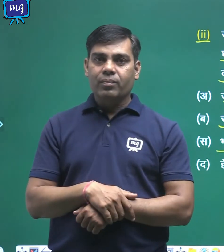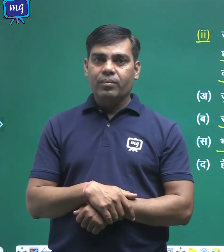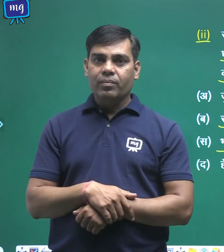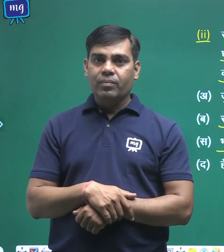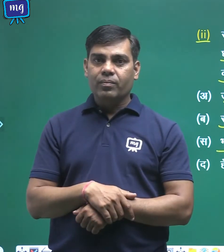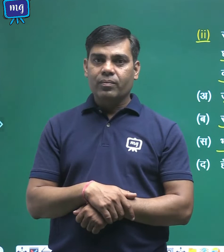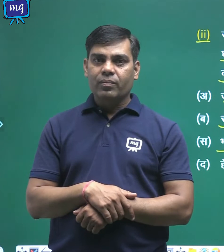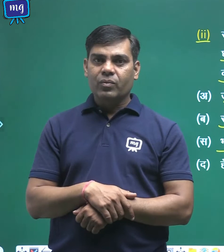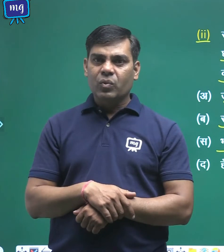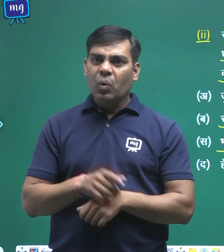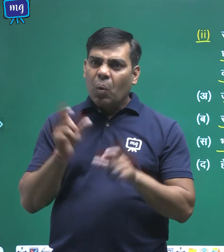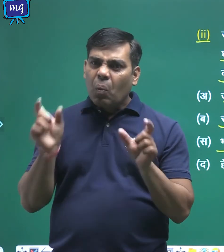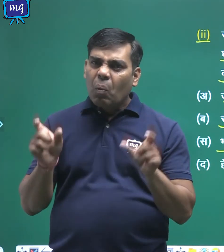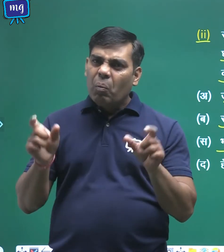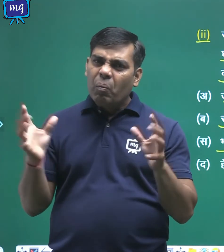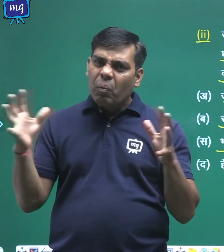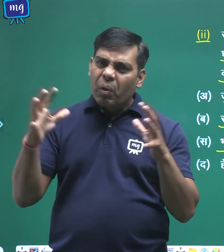भीड़ में खड़ी हो गई